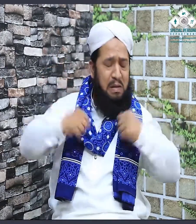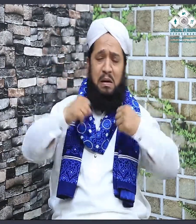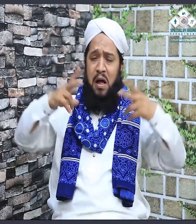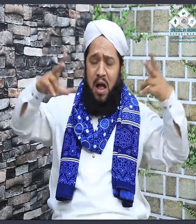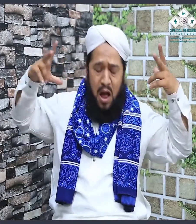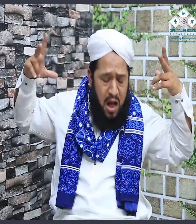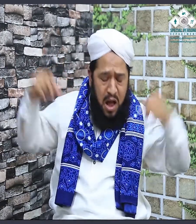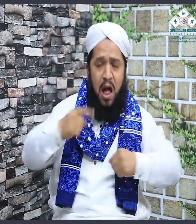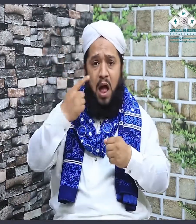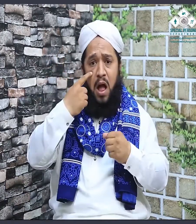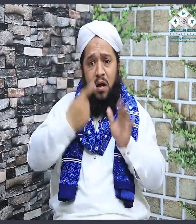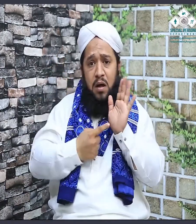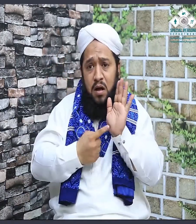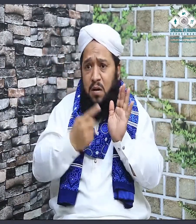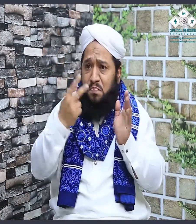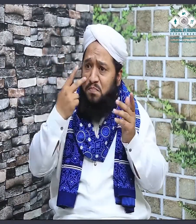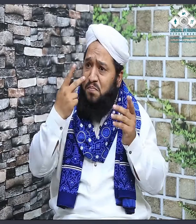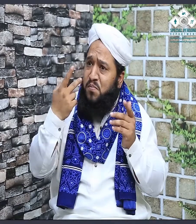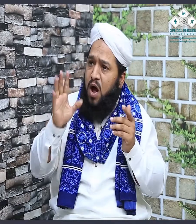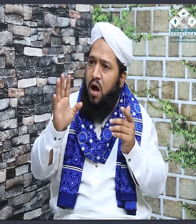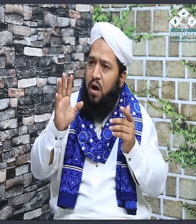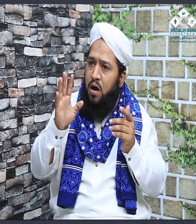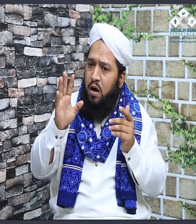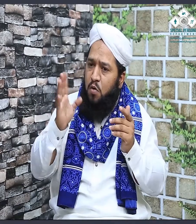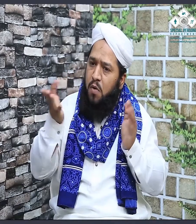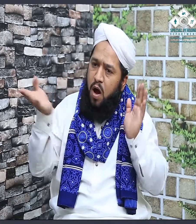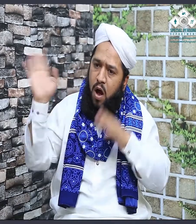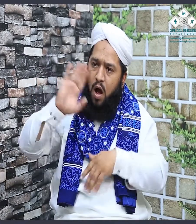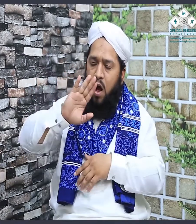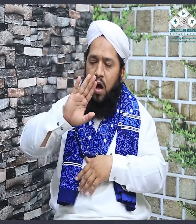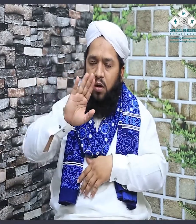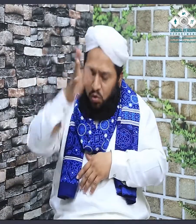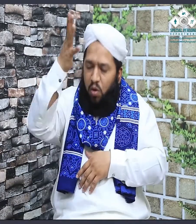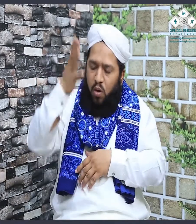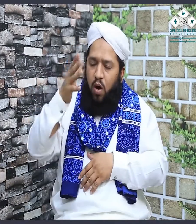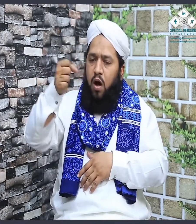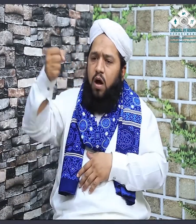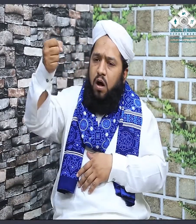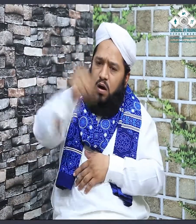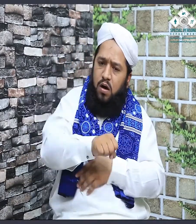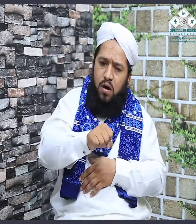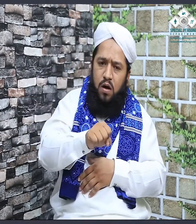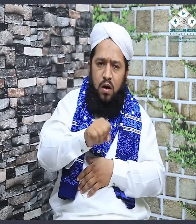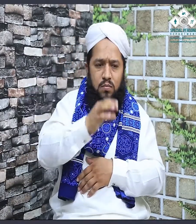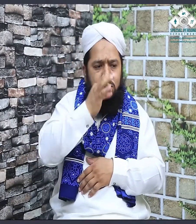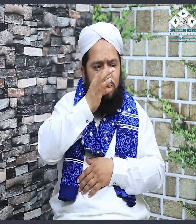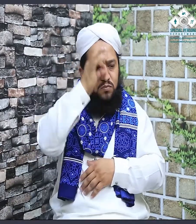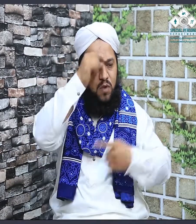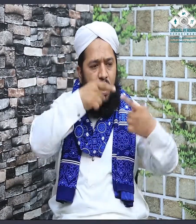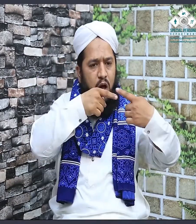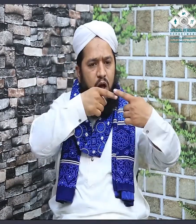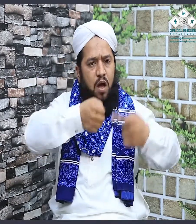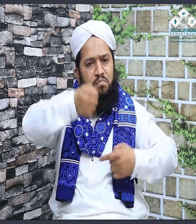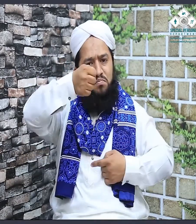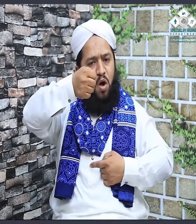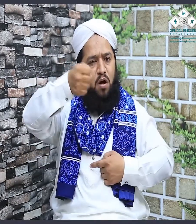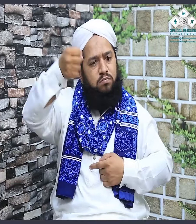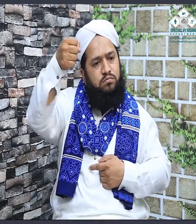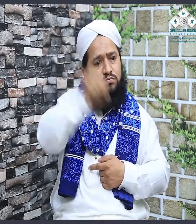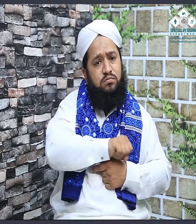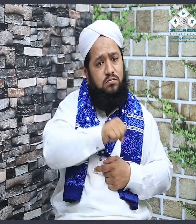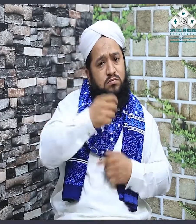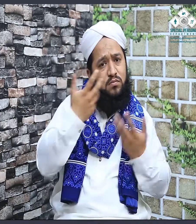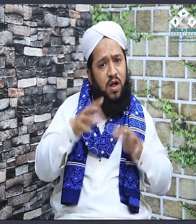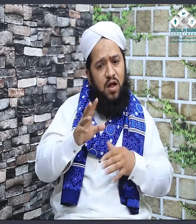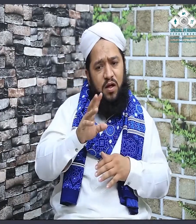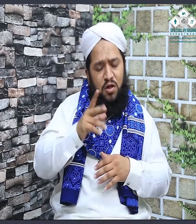نے نشانیاں دیکھی تھی, مگر پھر بھی وہ ایمان نہ لائے. پھر وہ حضرت موسیٰ علیہ السلام سے جو پرومس کیا تھا اس کو بریک کیا, اور پھر